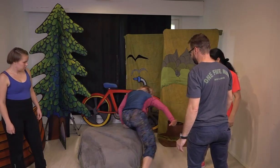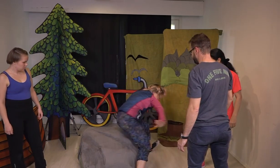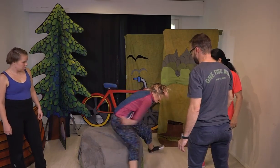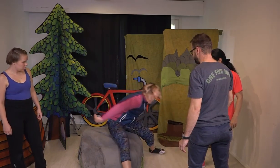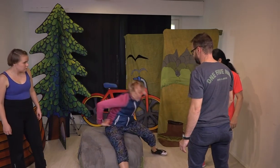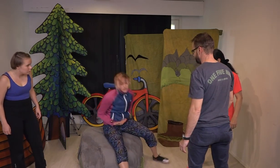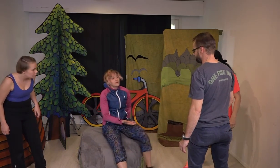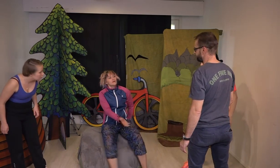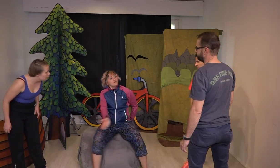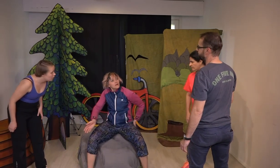Näin.